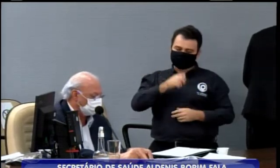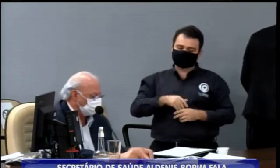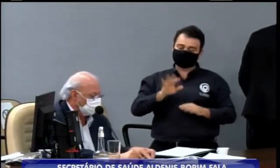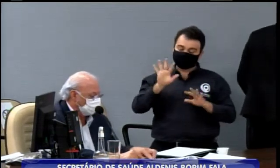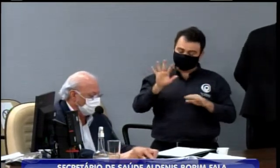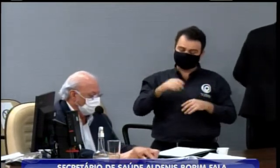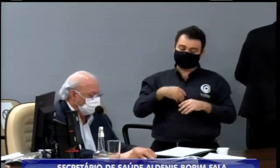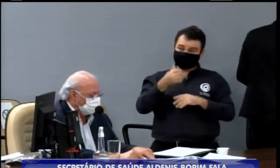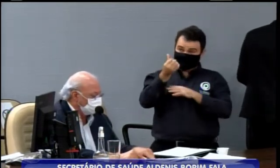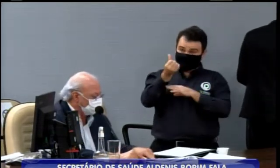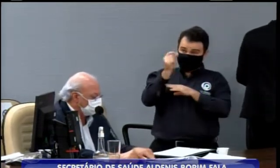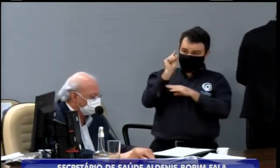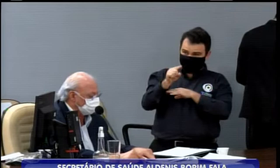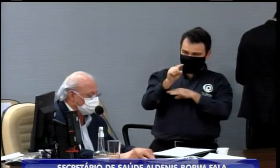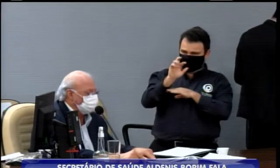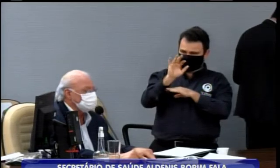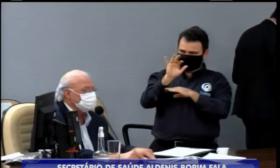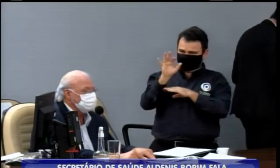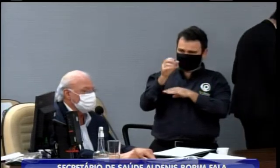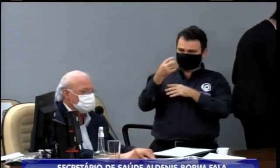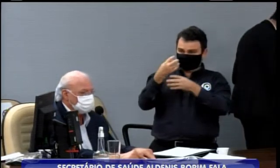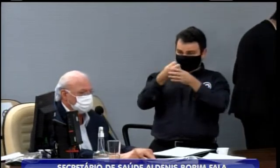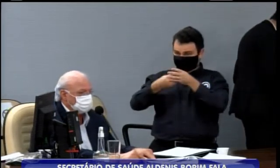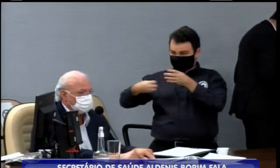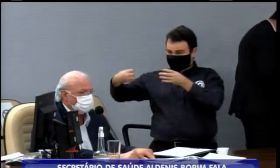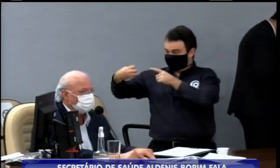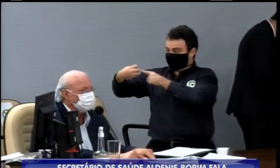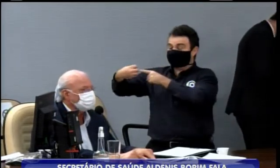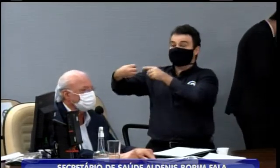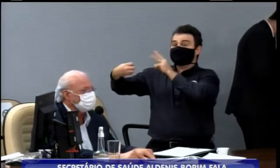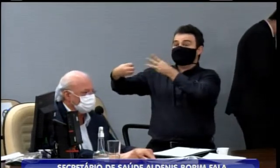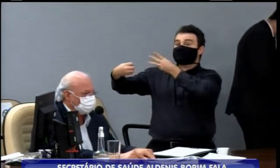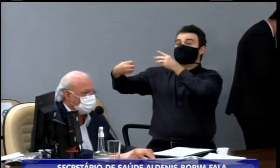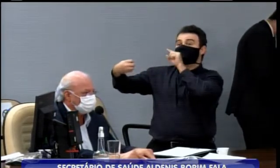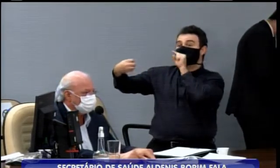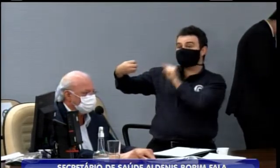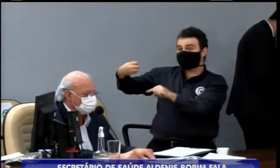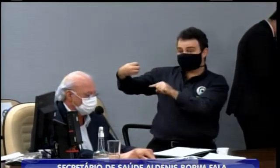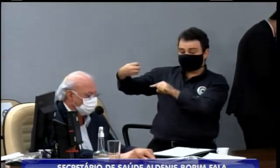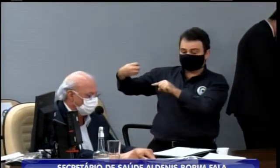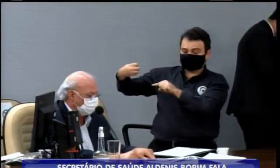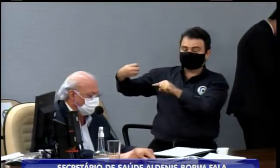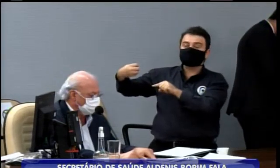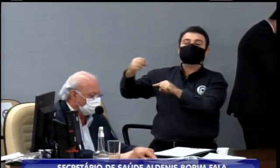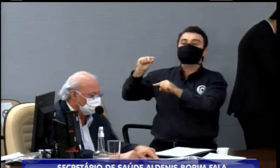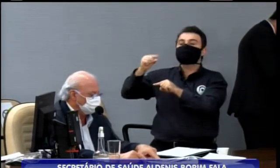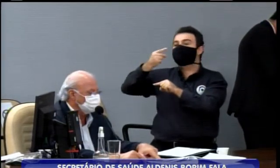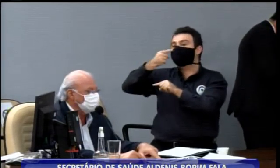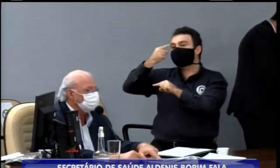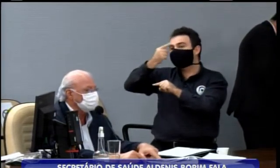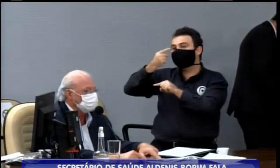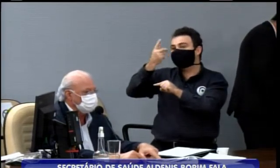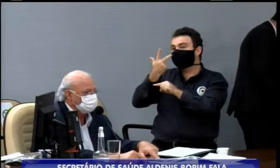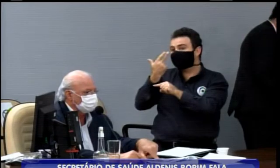6.294, nós temos 3.079 que são cataratas, e